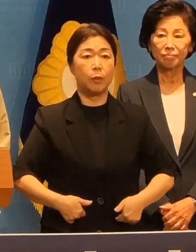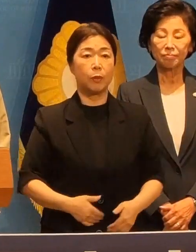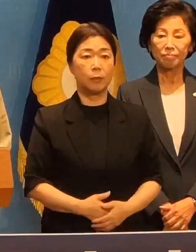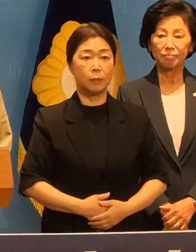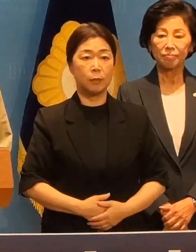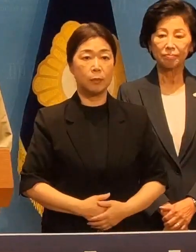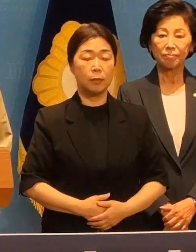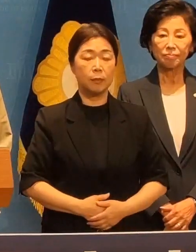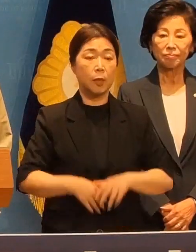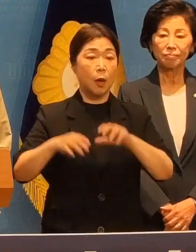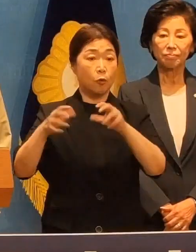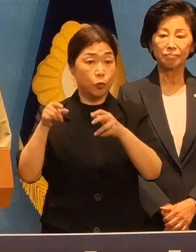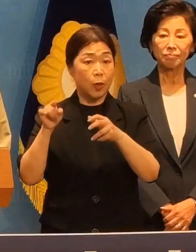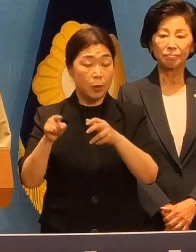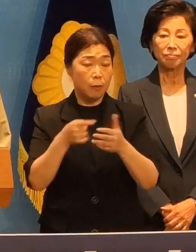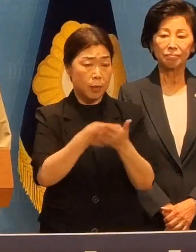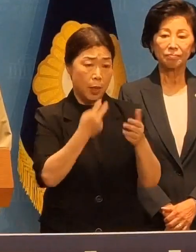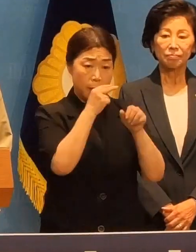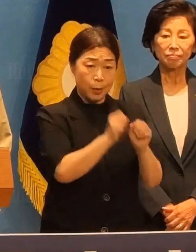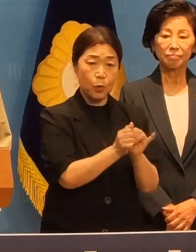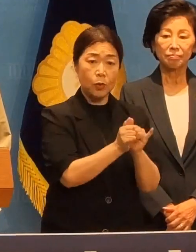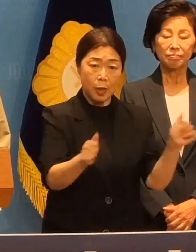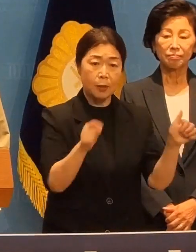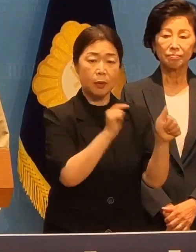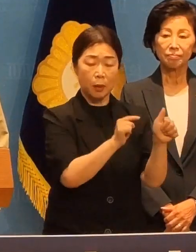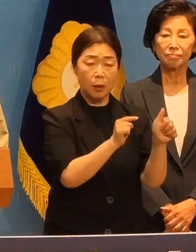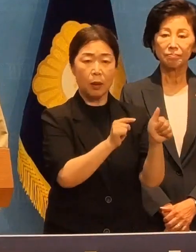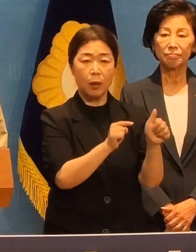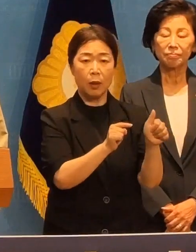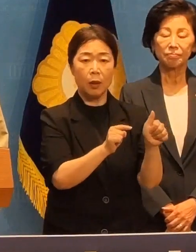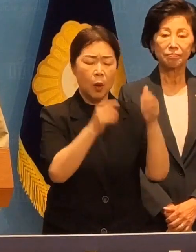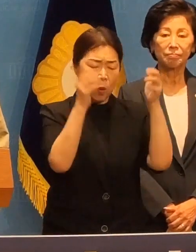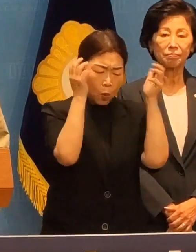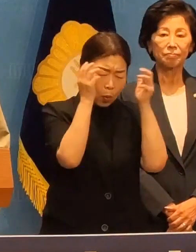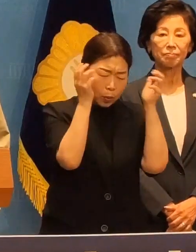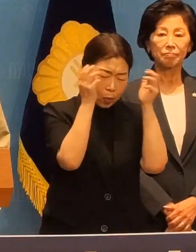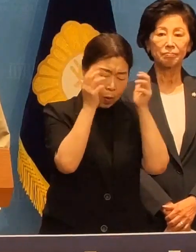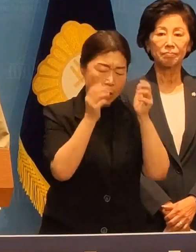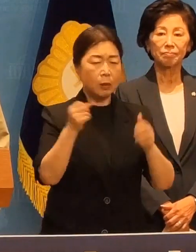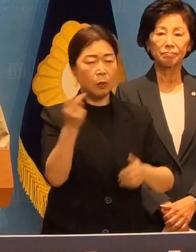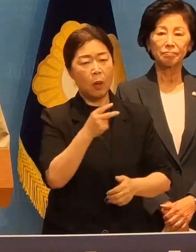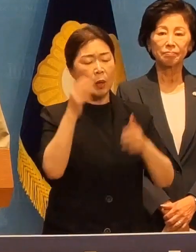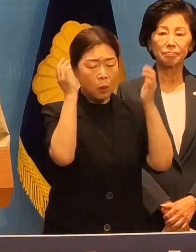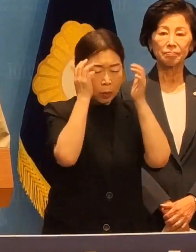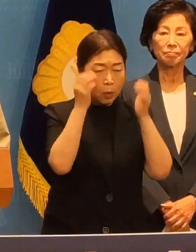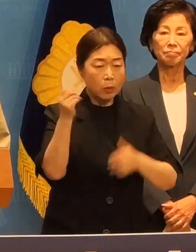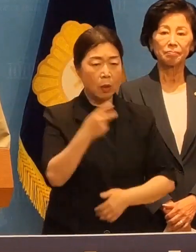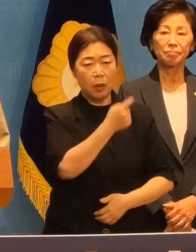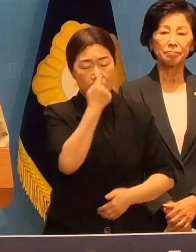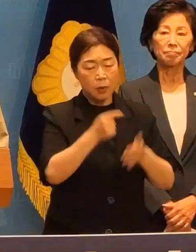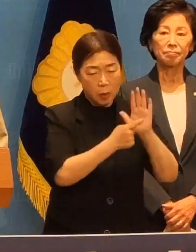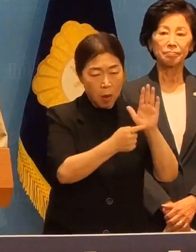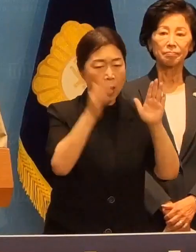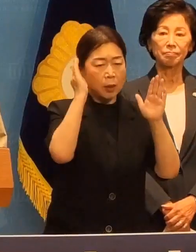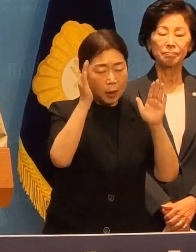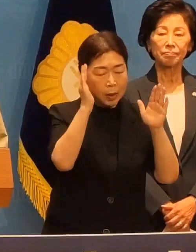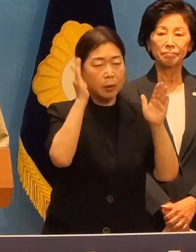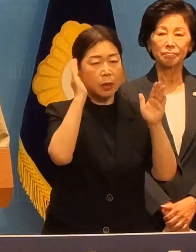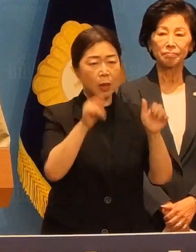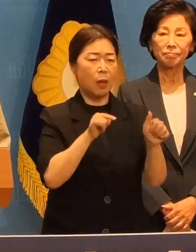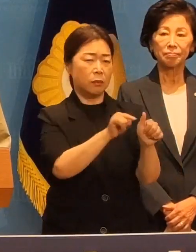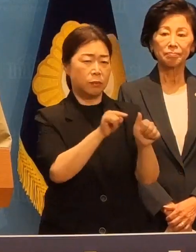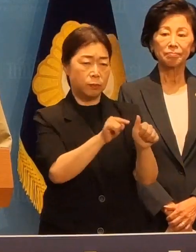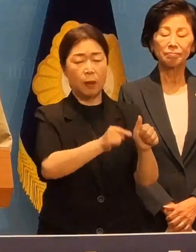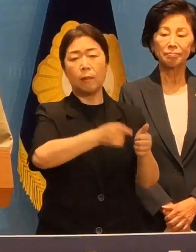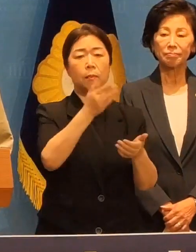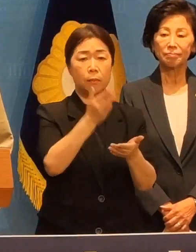더 이상 피해 생존자들에게 자신의 고통을 반복해서 증명하라고 요구해서는